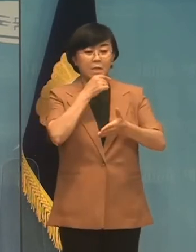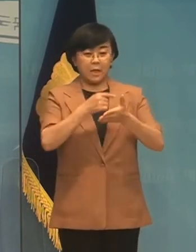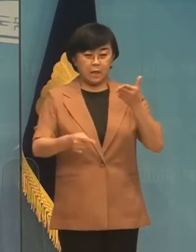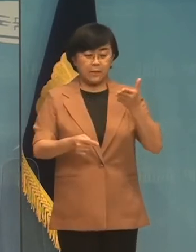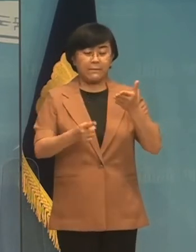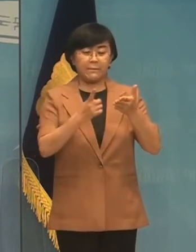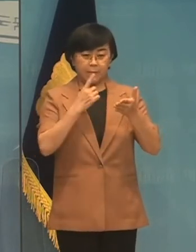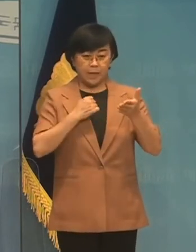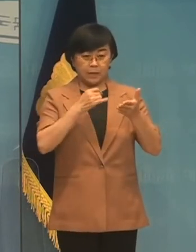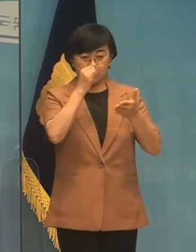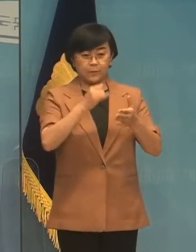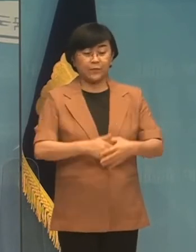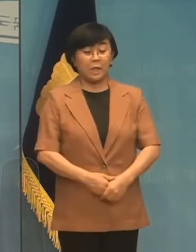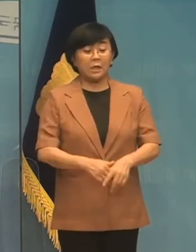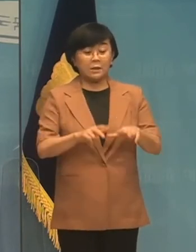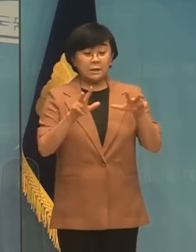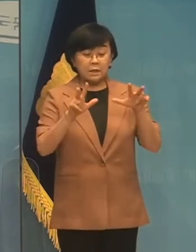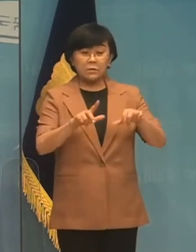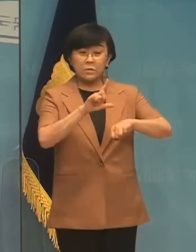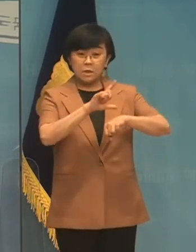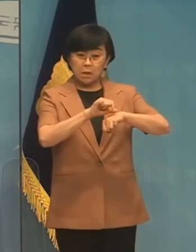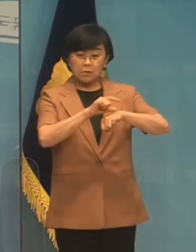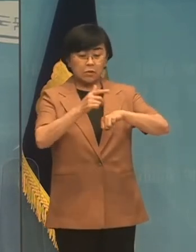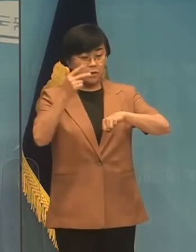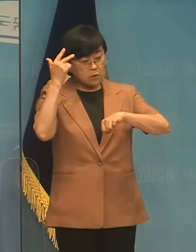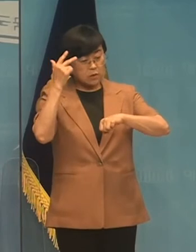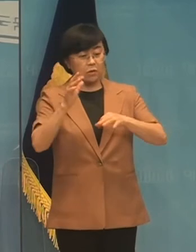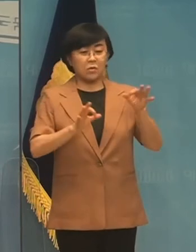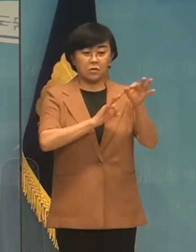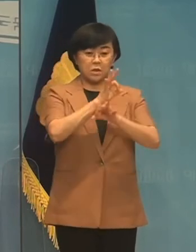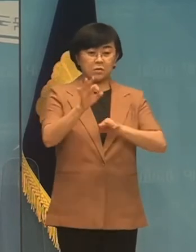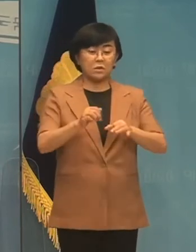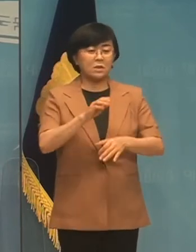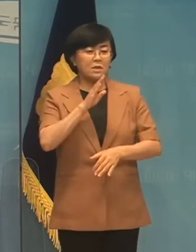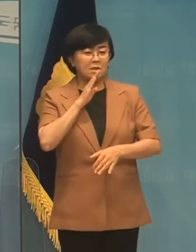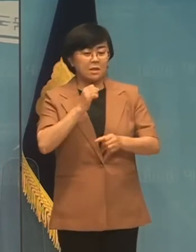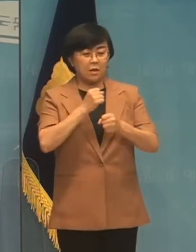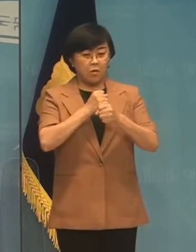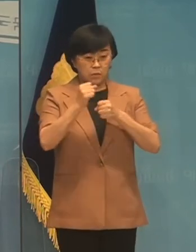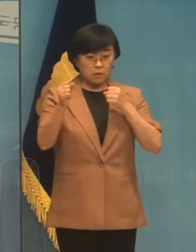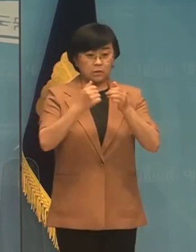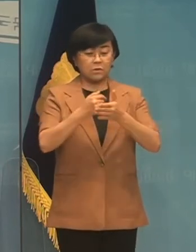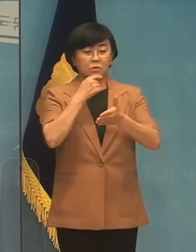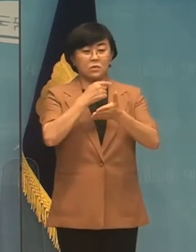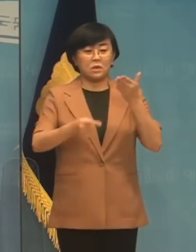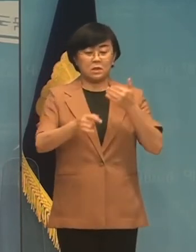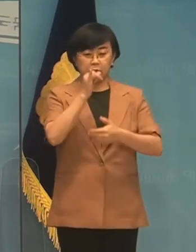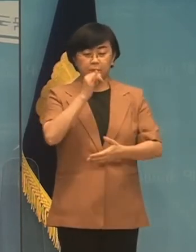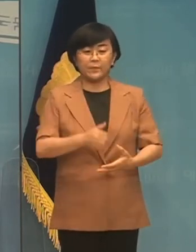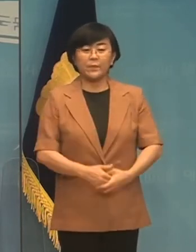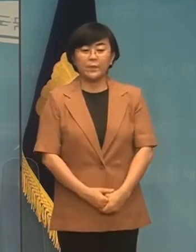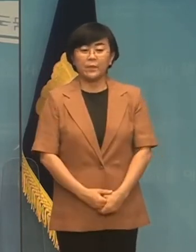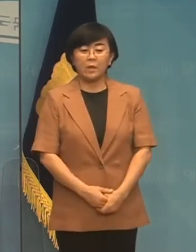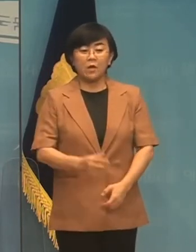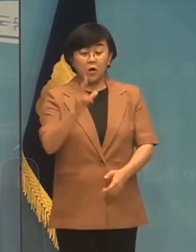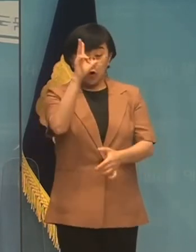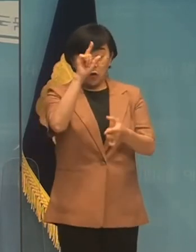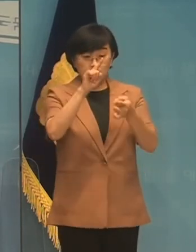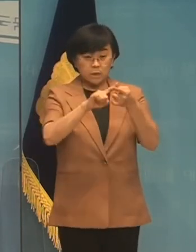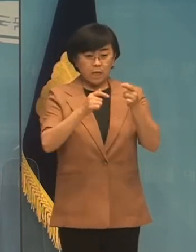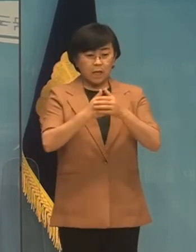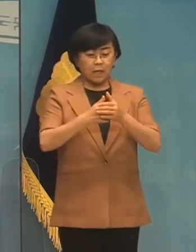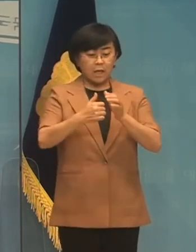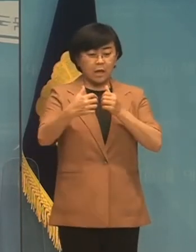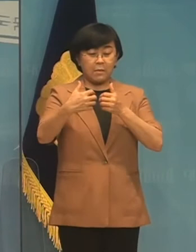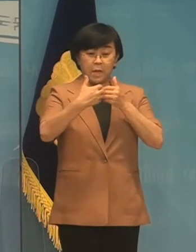피해를 입었습니다. 지금 시간도 정신적 경제적으로 엄청난 손실을 감내하고 있습니다. 검찰의 템포에